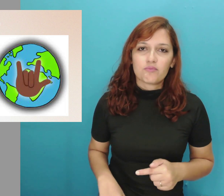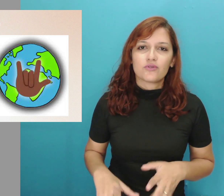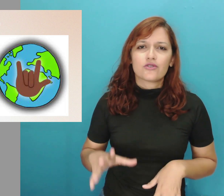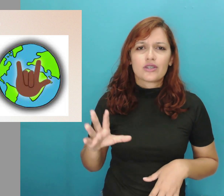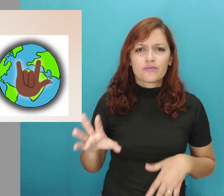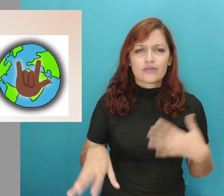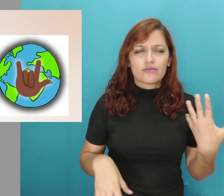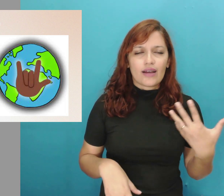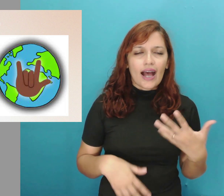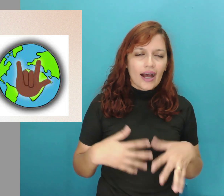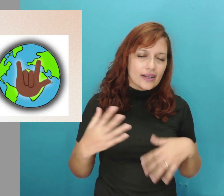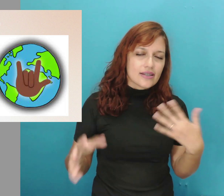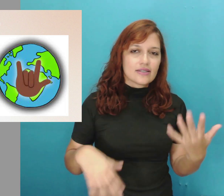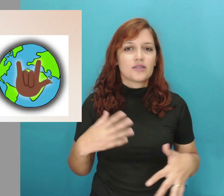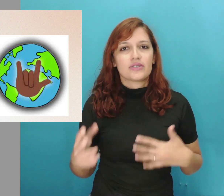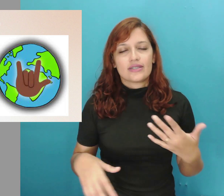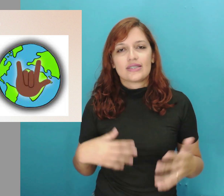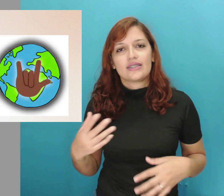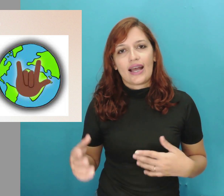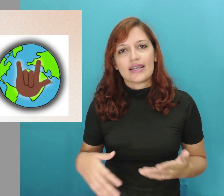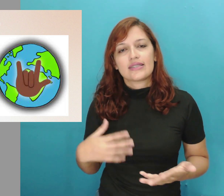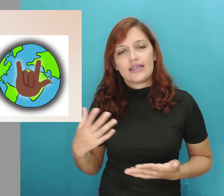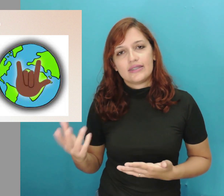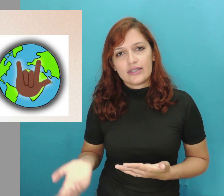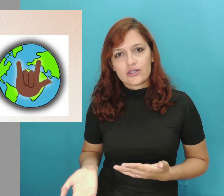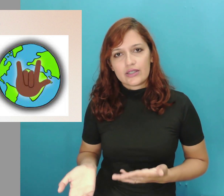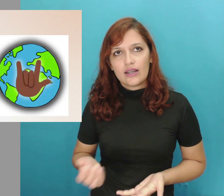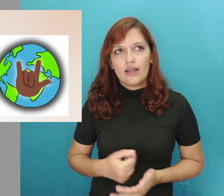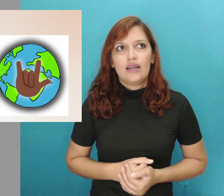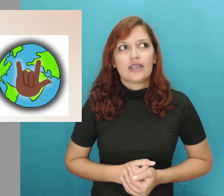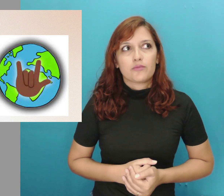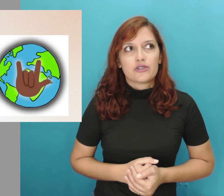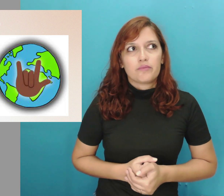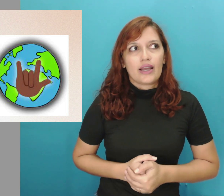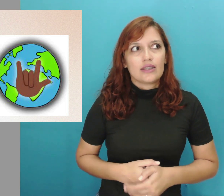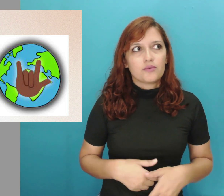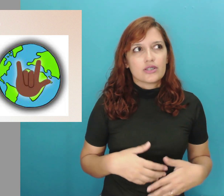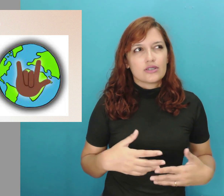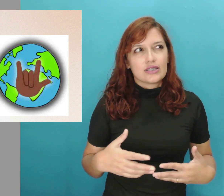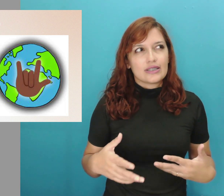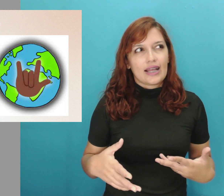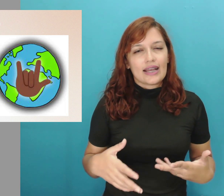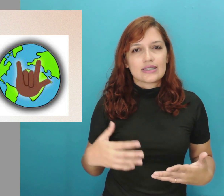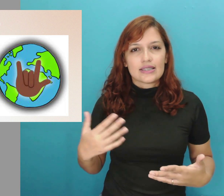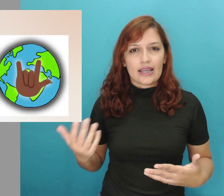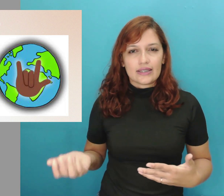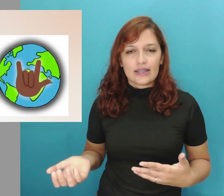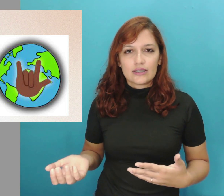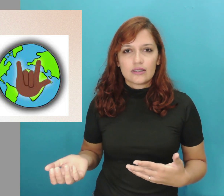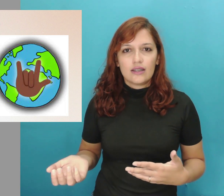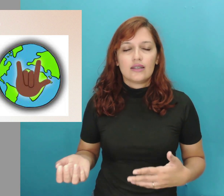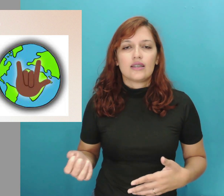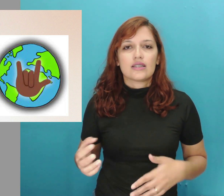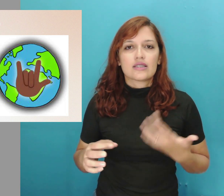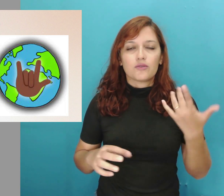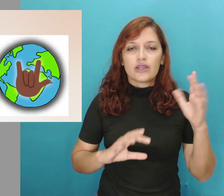nós temos várias línguas de sinais indígenas. Temos também a língua de sinais Sena, que são de